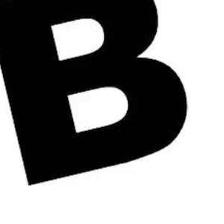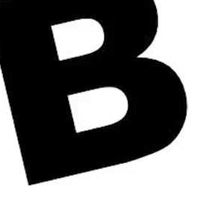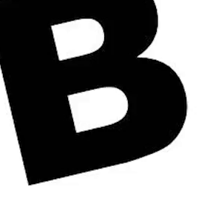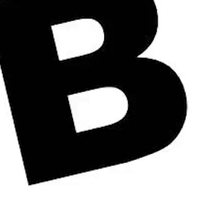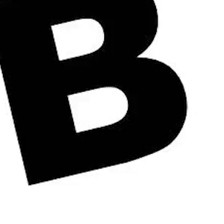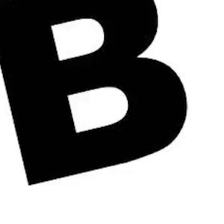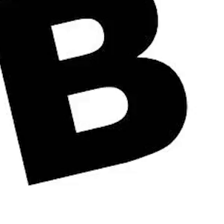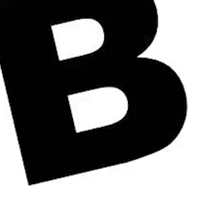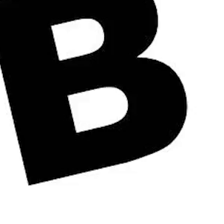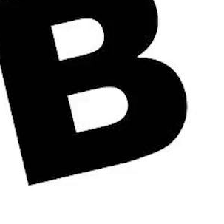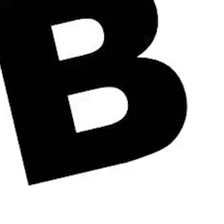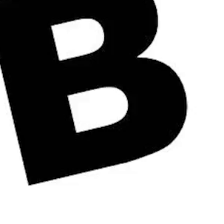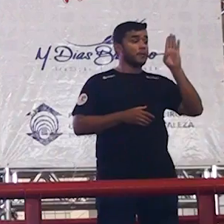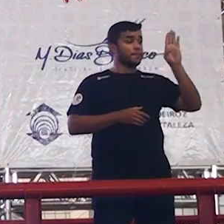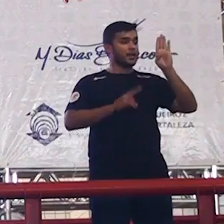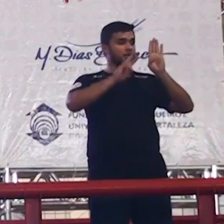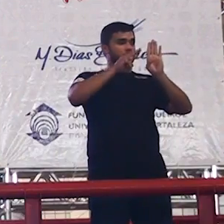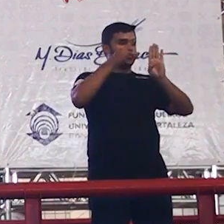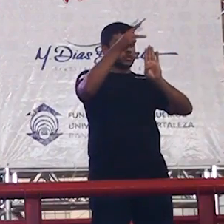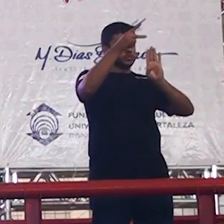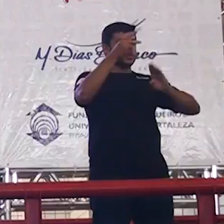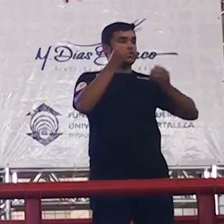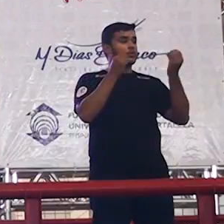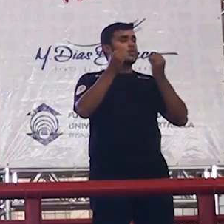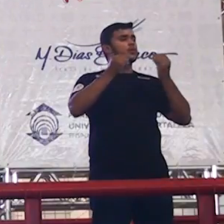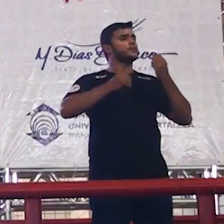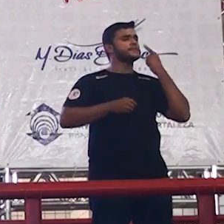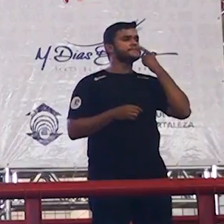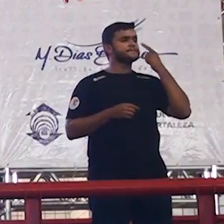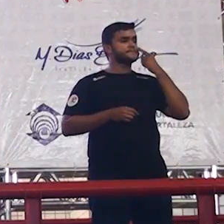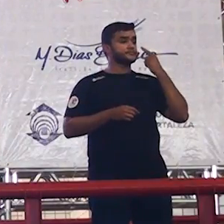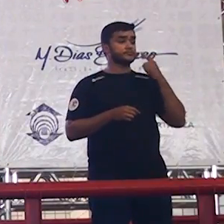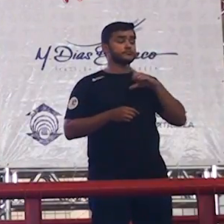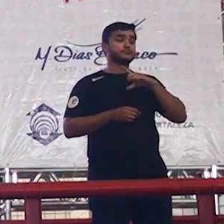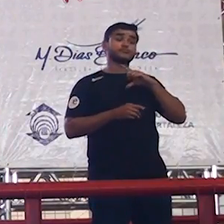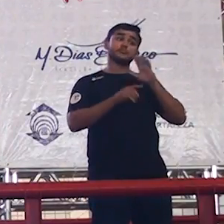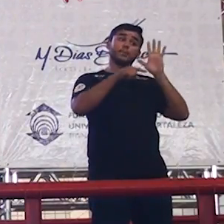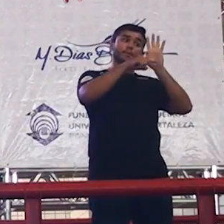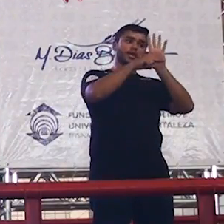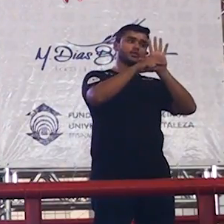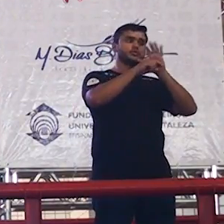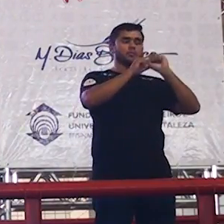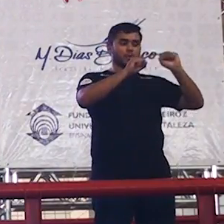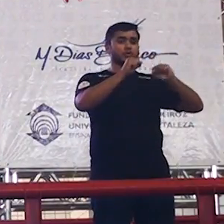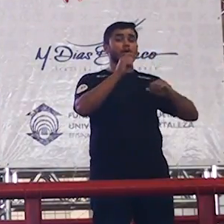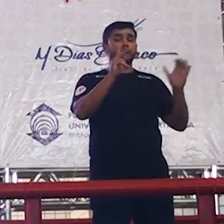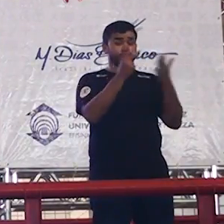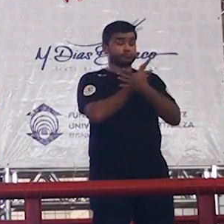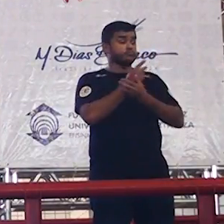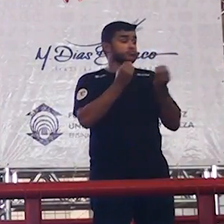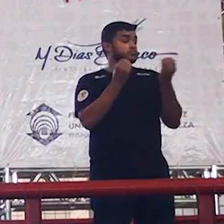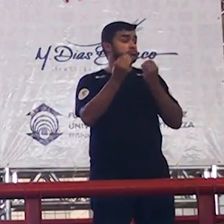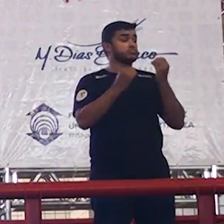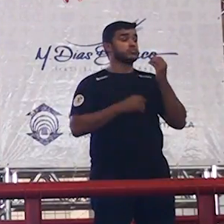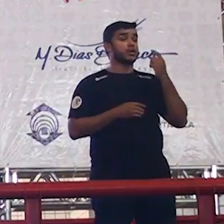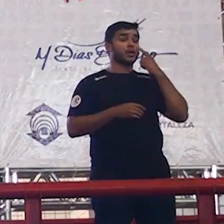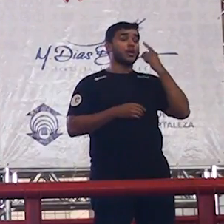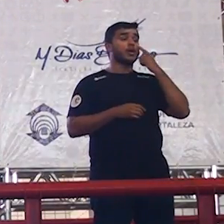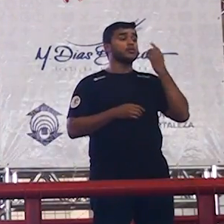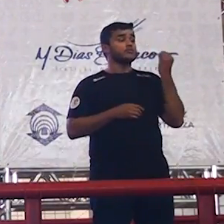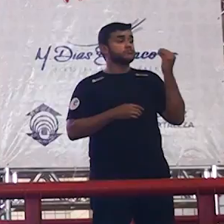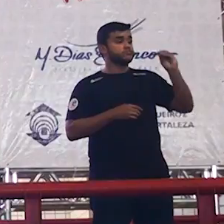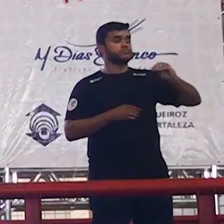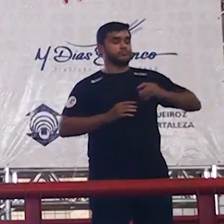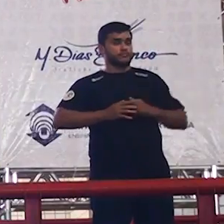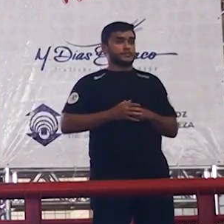O primeiro termo é B ao quadrado. Às vezes, o B ele vem negativo. Às vezes, o B ele vem